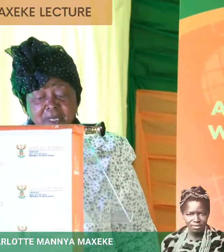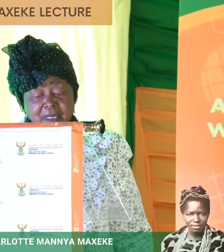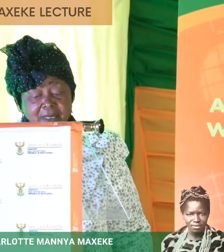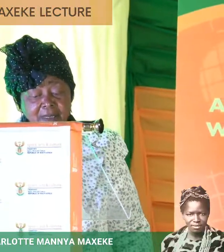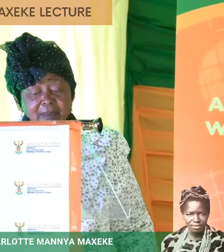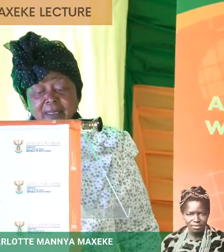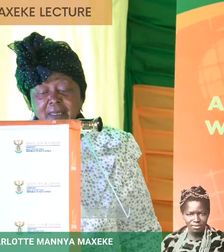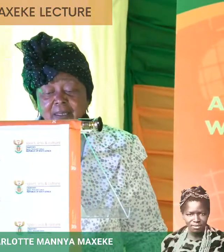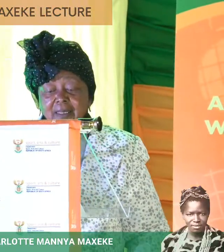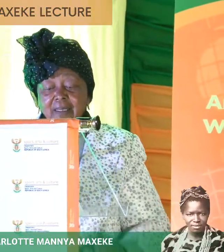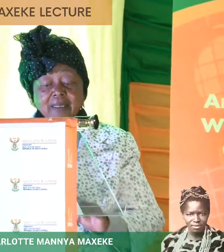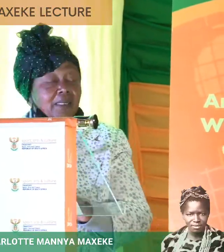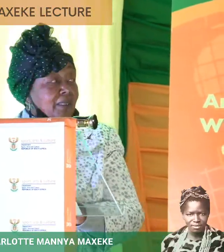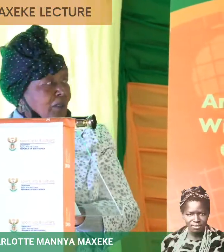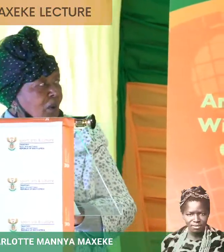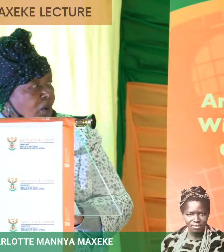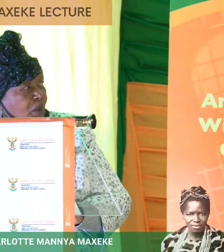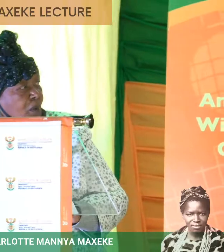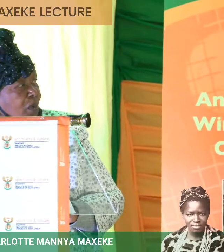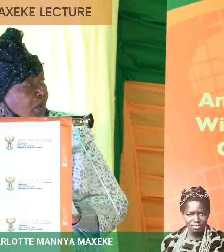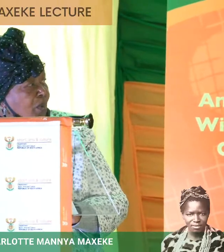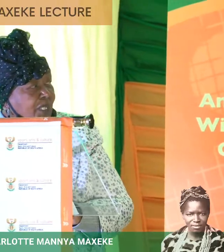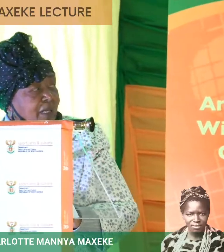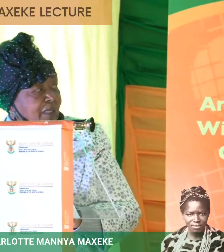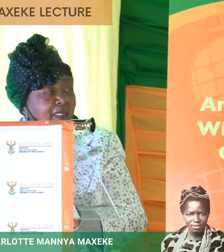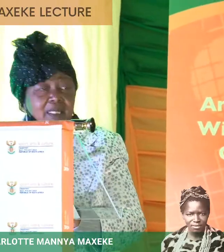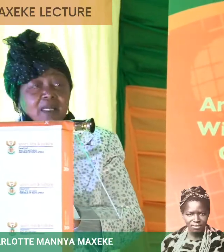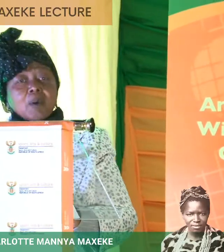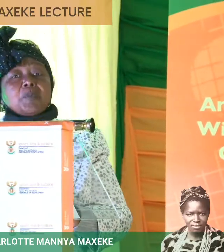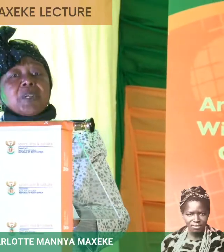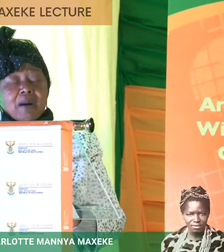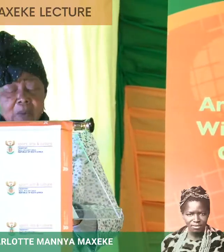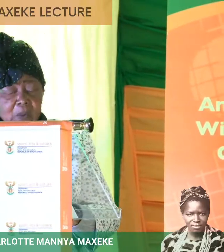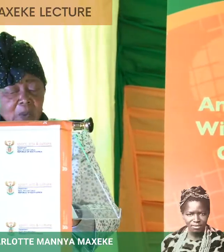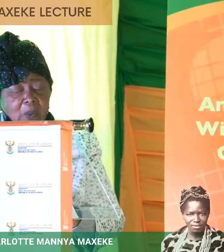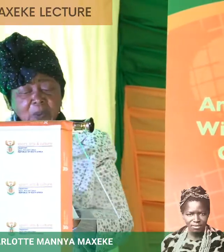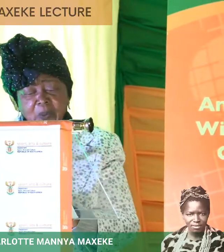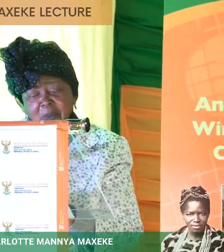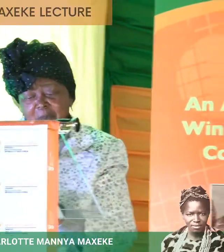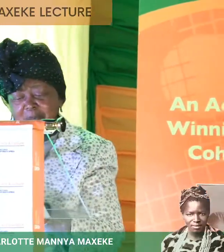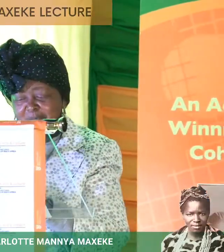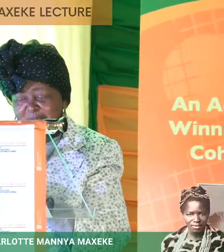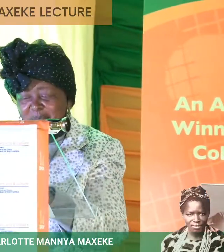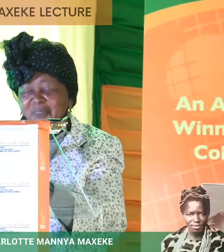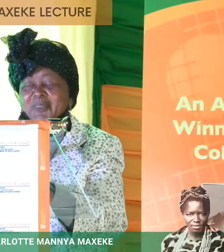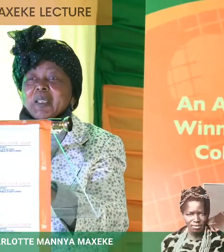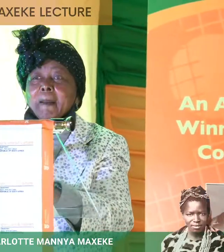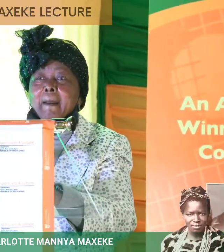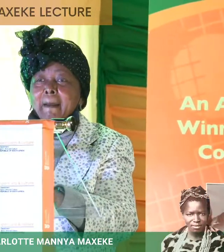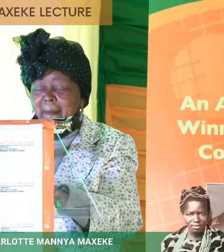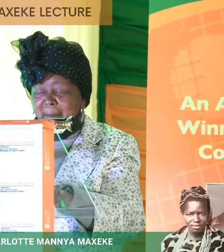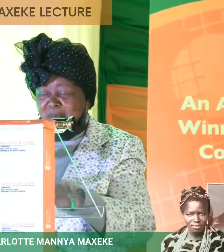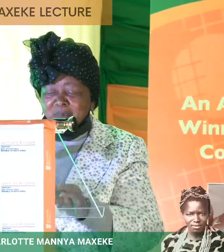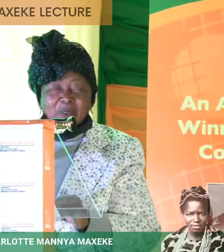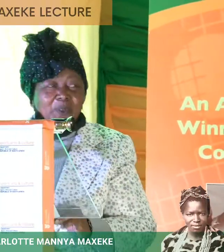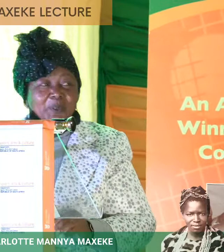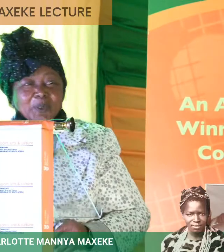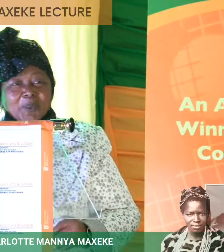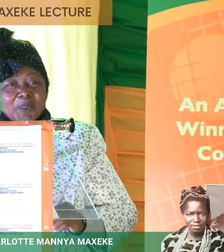zooDeputy Minister. Ndathi tyhini noko zange ndenze kakubi kakhulu.